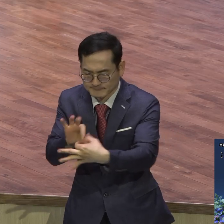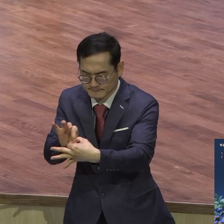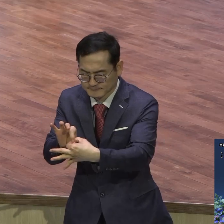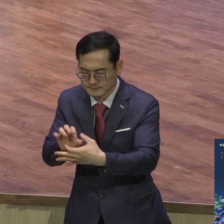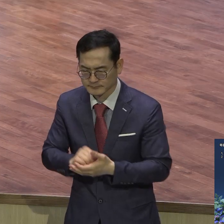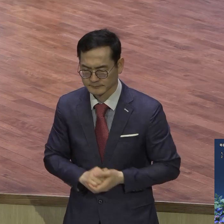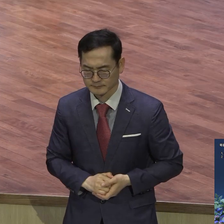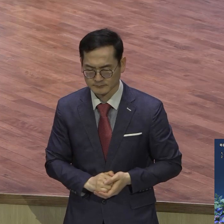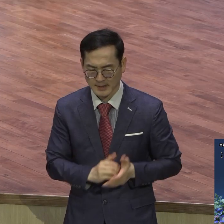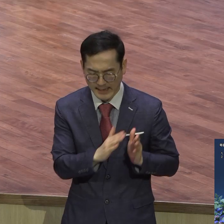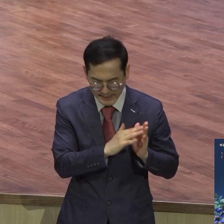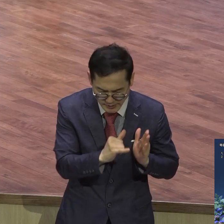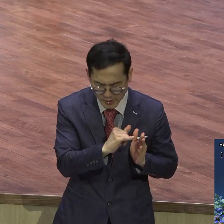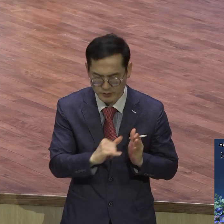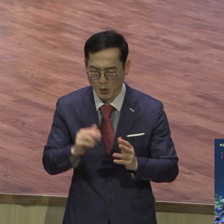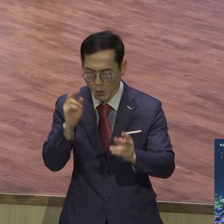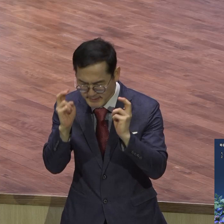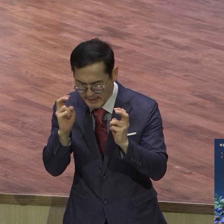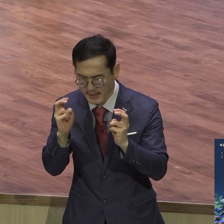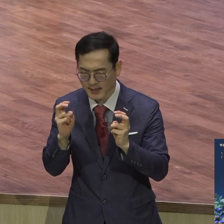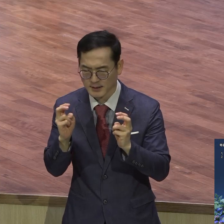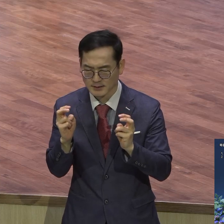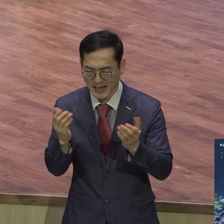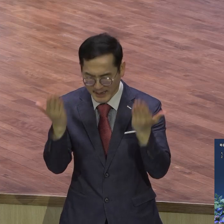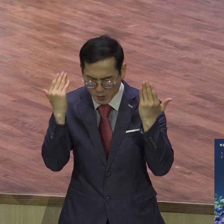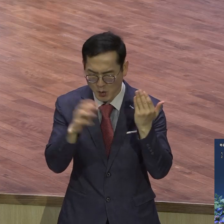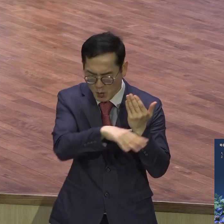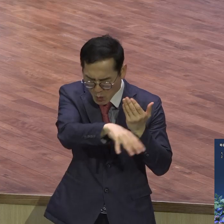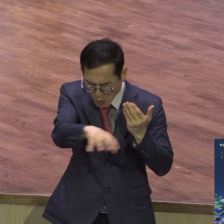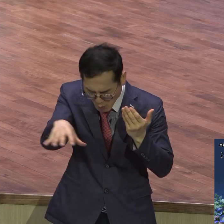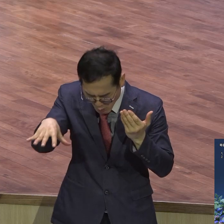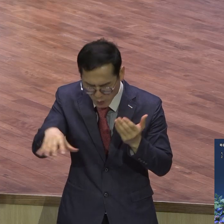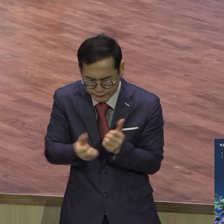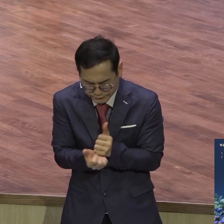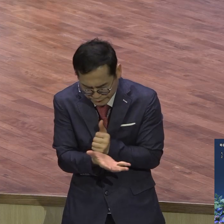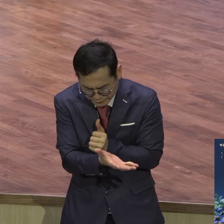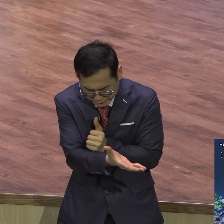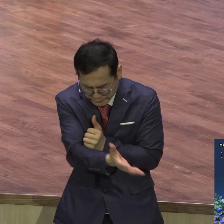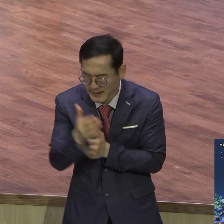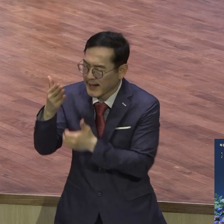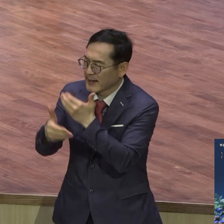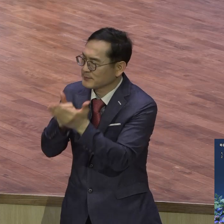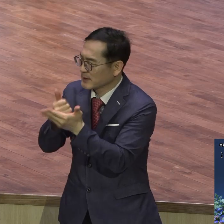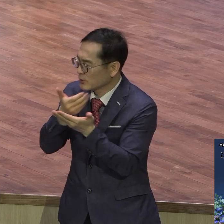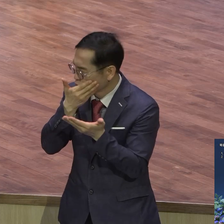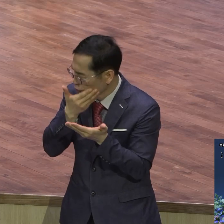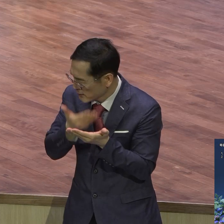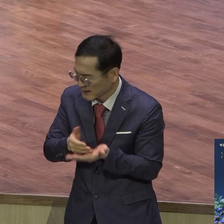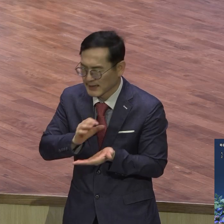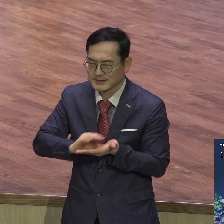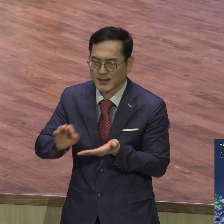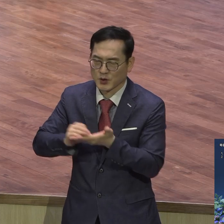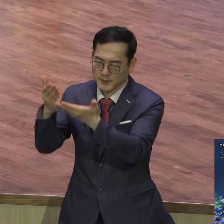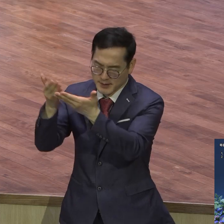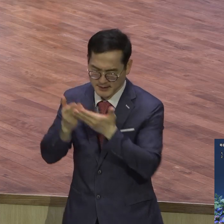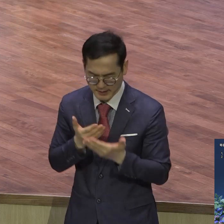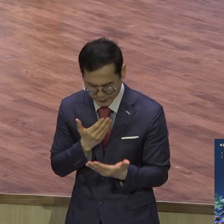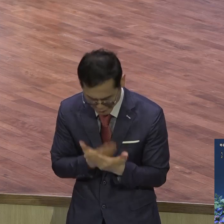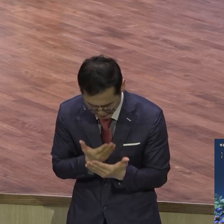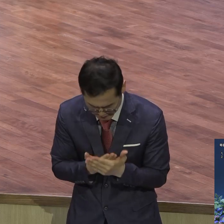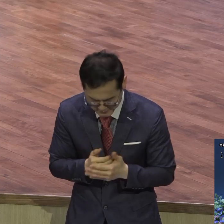참으로 사역 현장으로 확산되어져서 하나님 나라에 기약했으니 받는 생명살리는 주역들이 되게